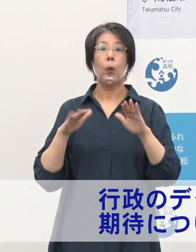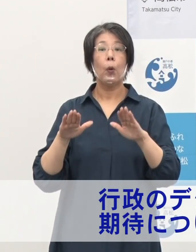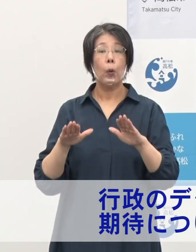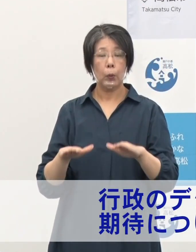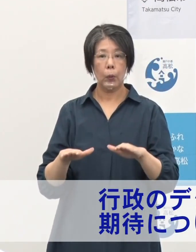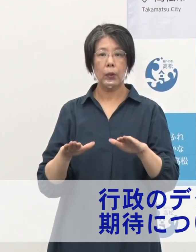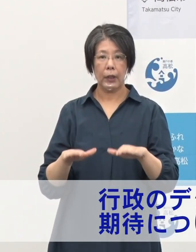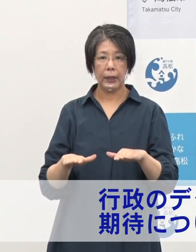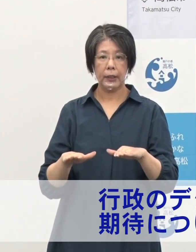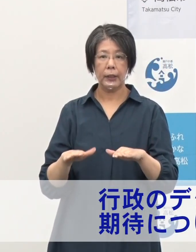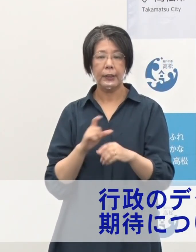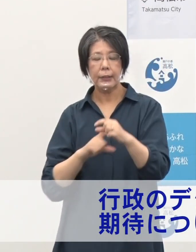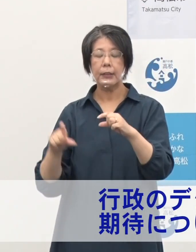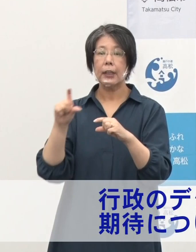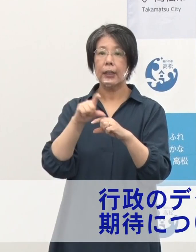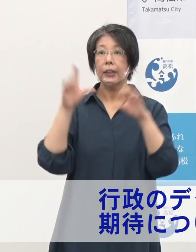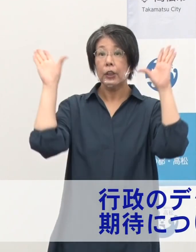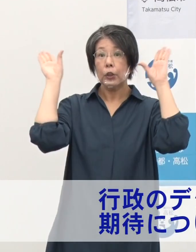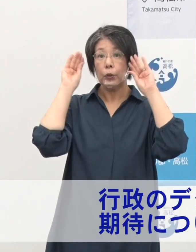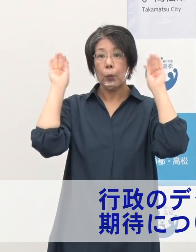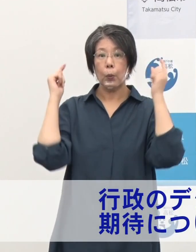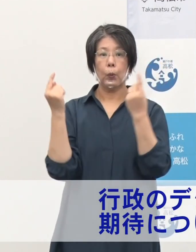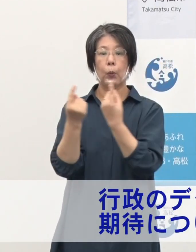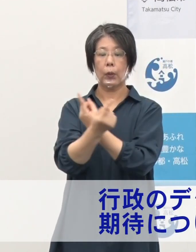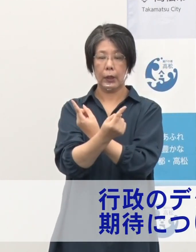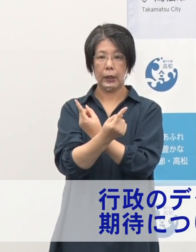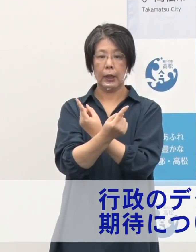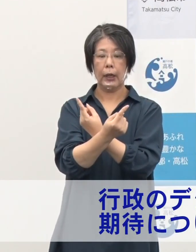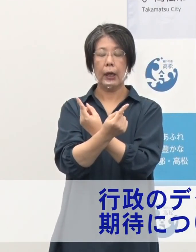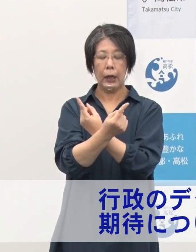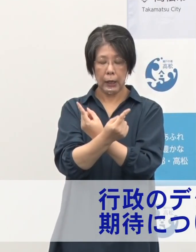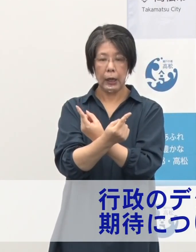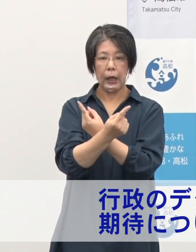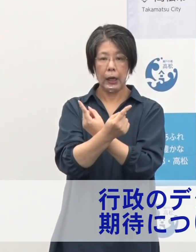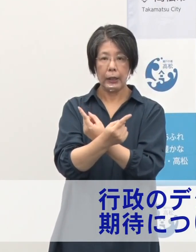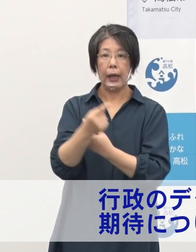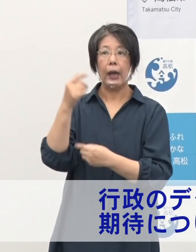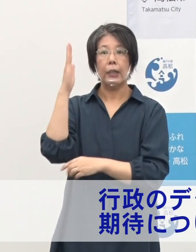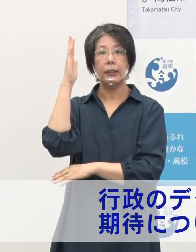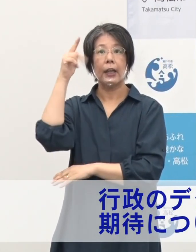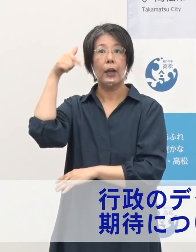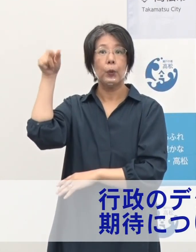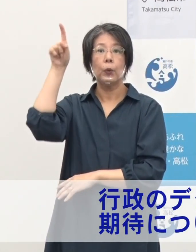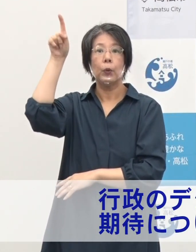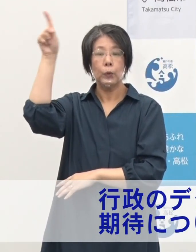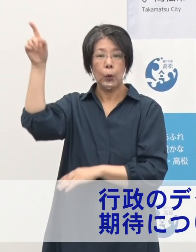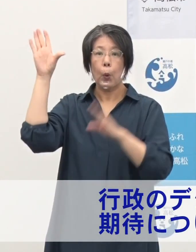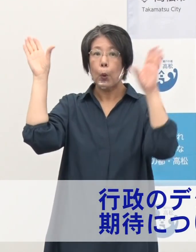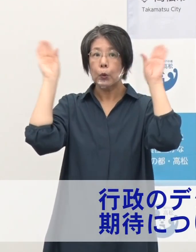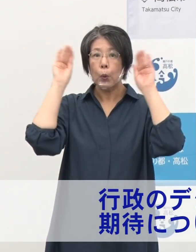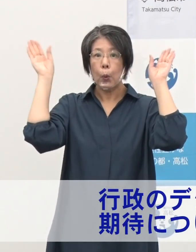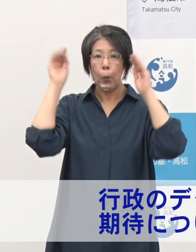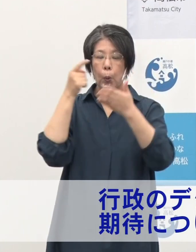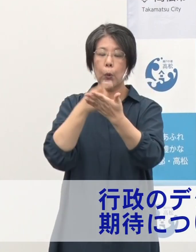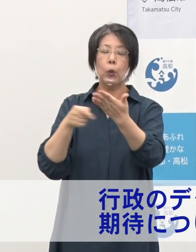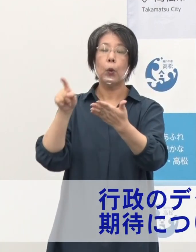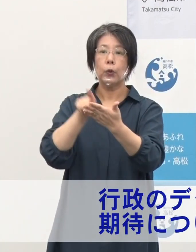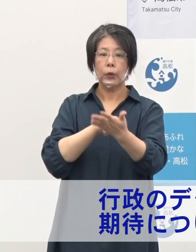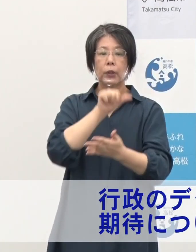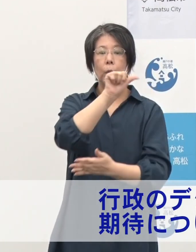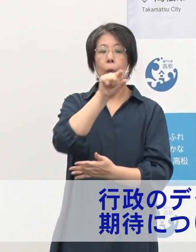その情報化が進んでいわゆる society 5.0と言われるようなまぁコードのは情報処理を基づいた